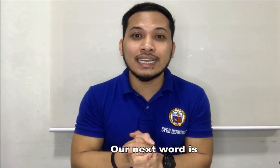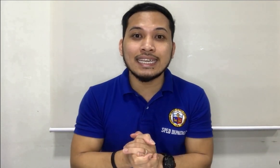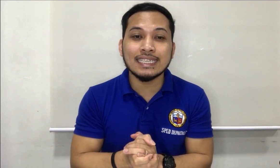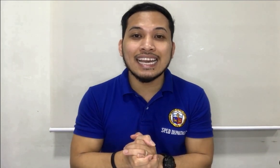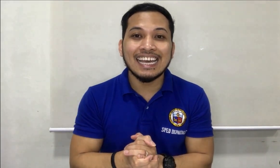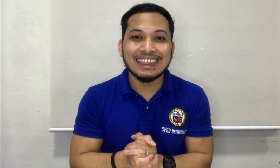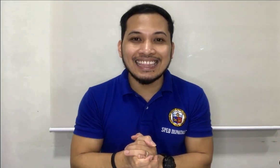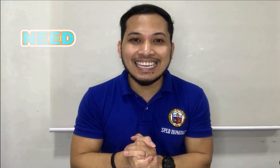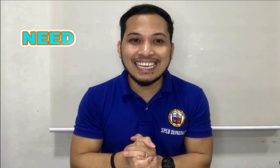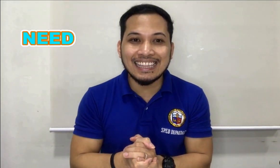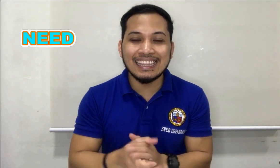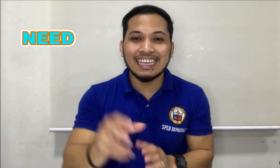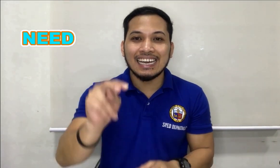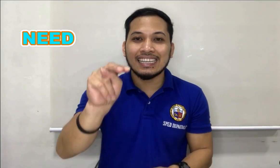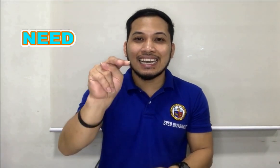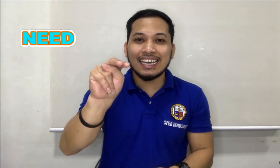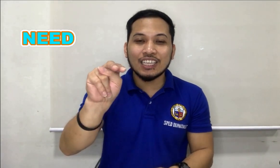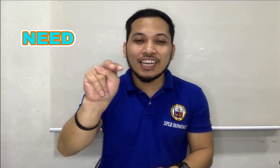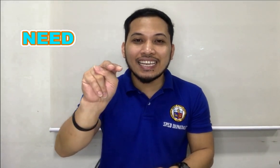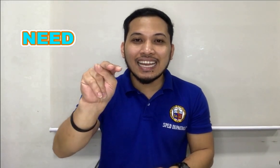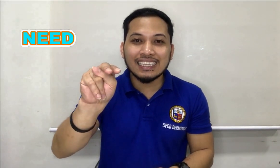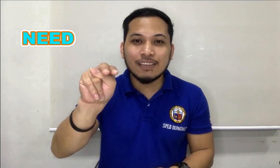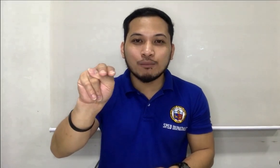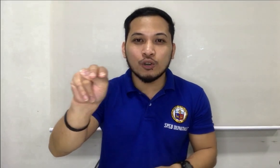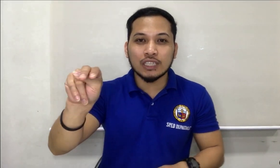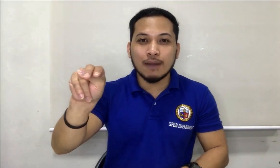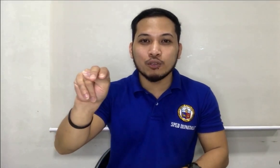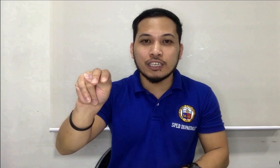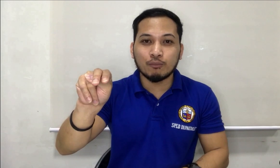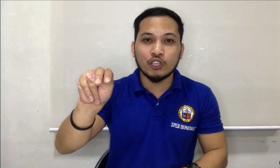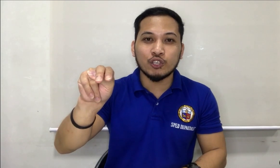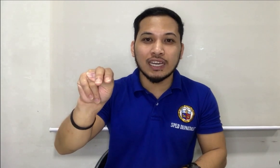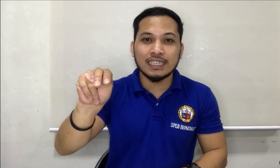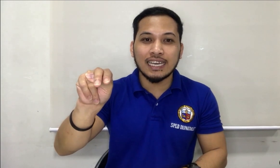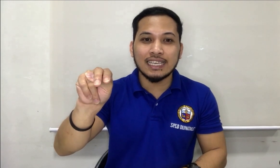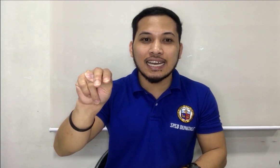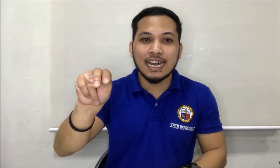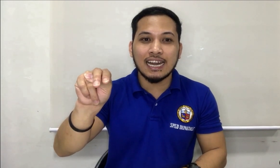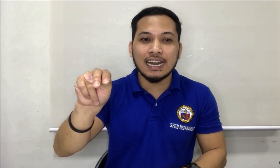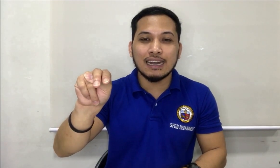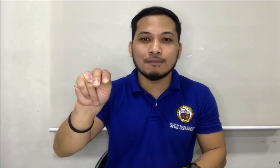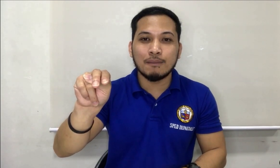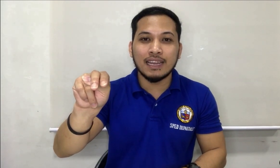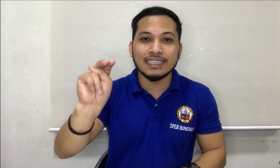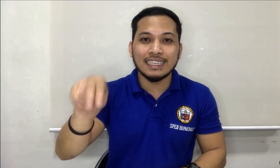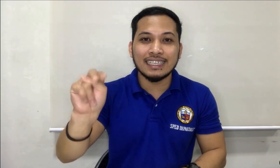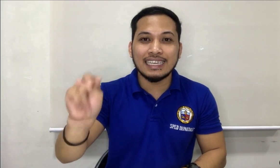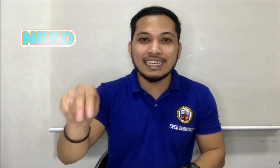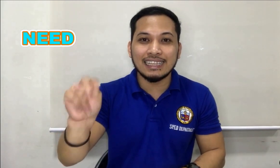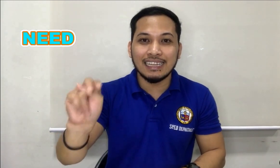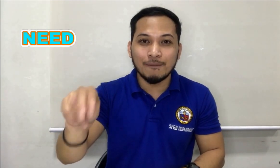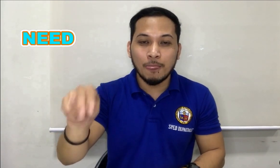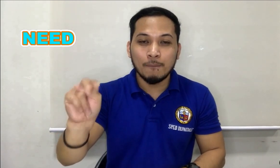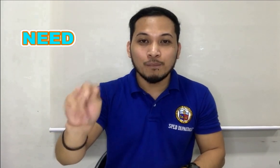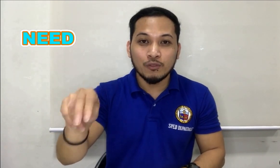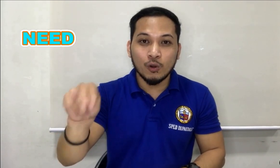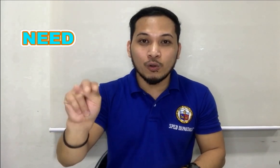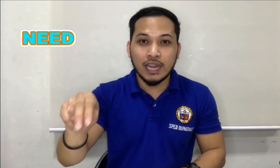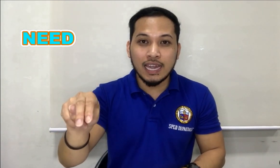word is need. Naka letter N lang din po, tapos i-point nyo lang din ng mabilis. Need.